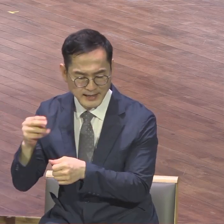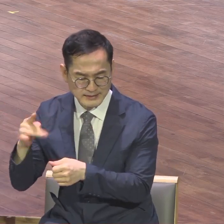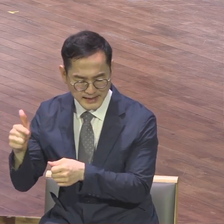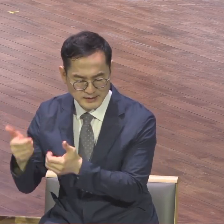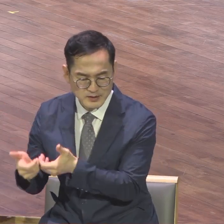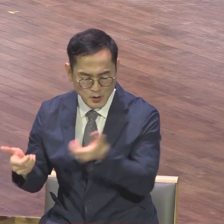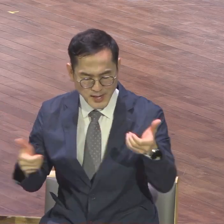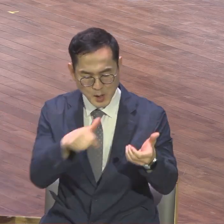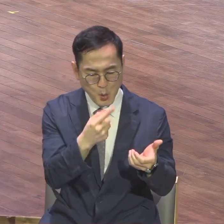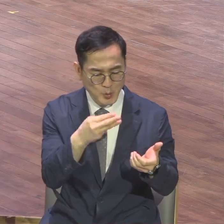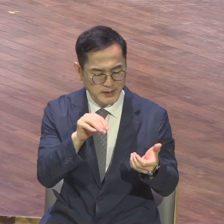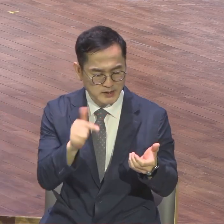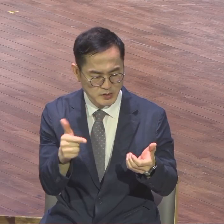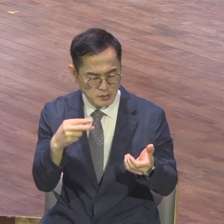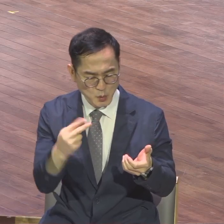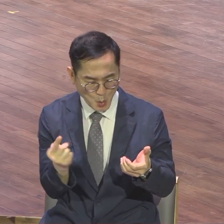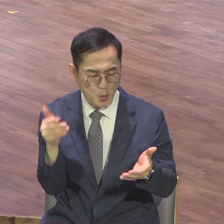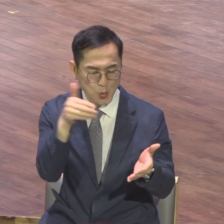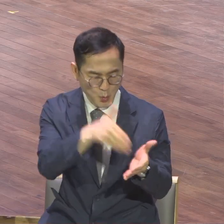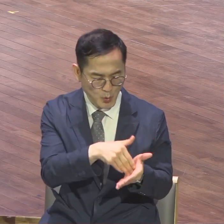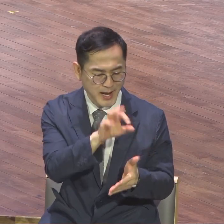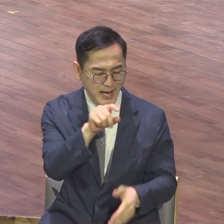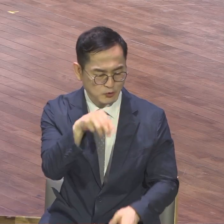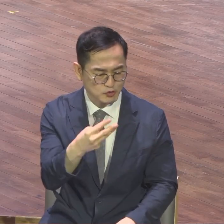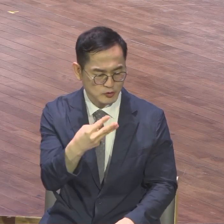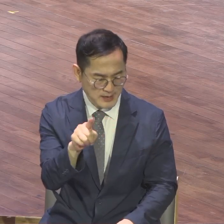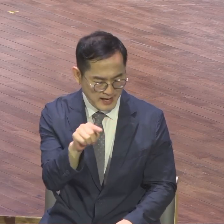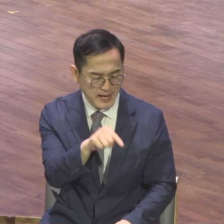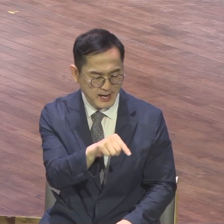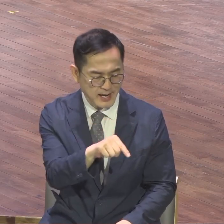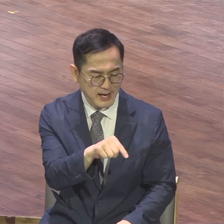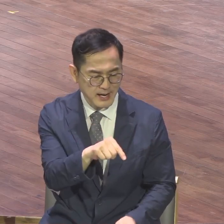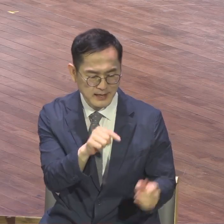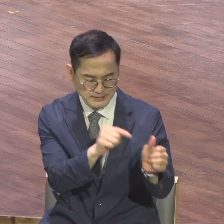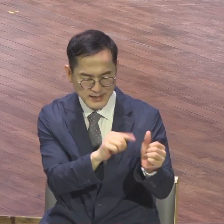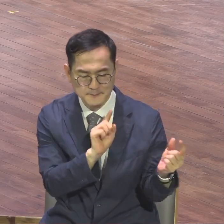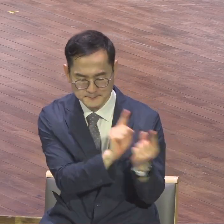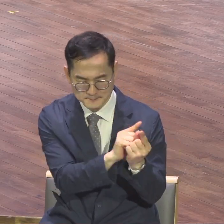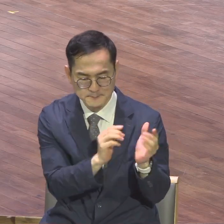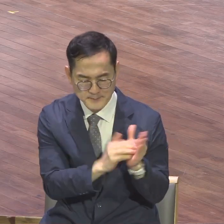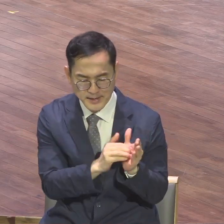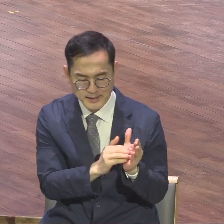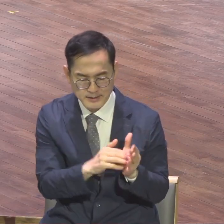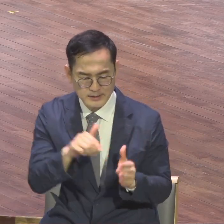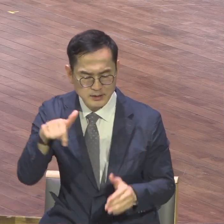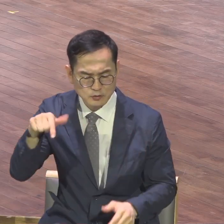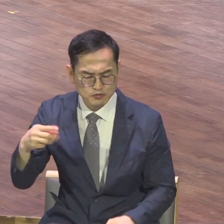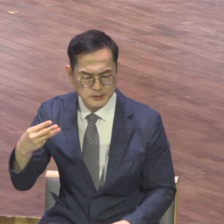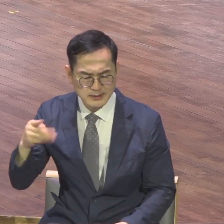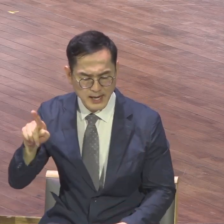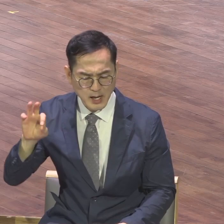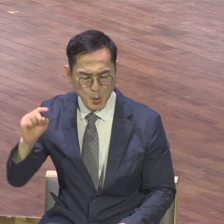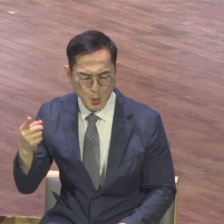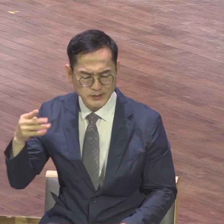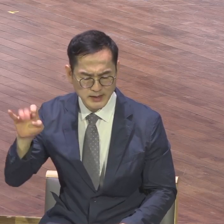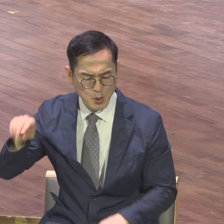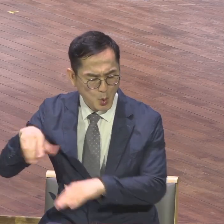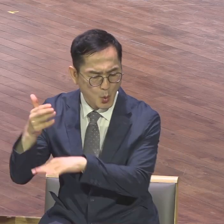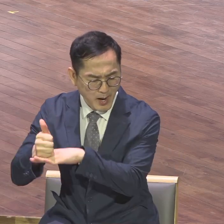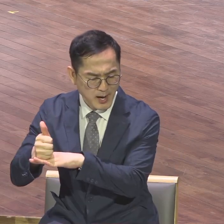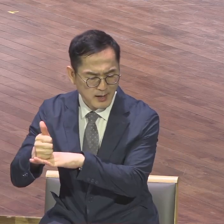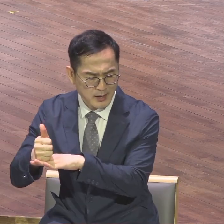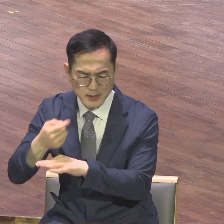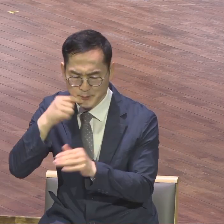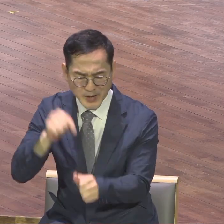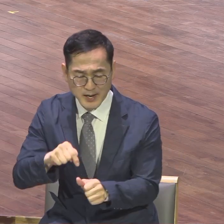떠나 고린도에 이르러 아굴라라는 본도에서 난 유대인 한 사람을 만나니 글라우디오가 모든 유대인을 명하여 로마에서